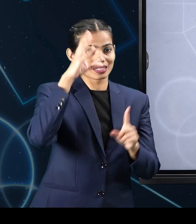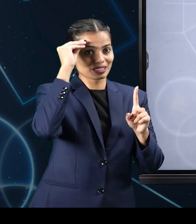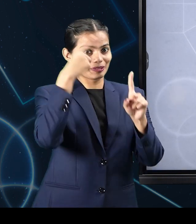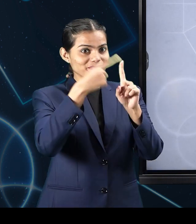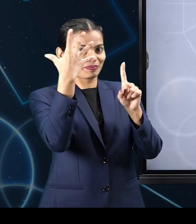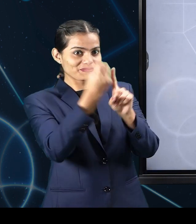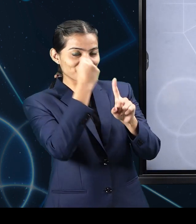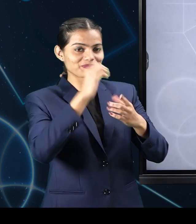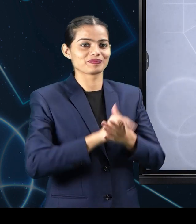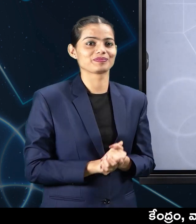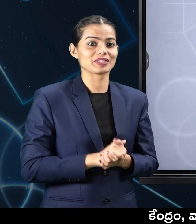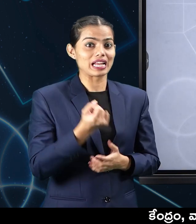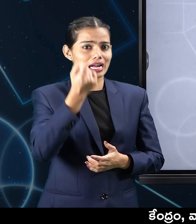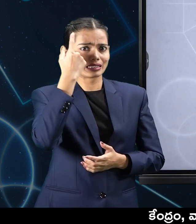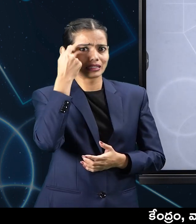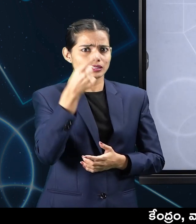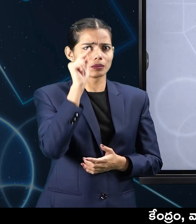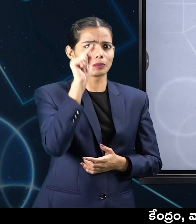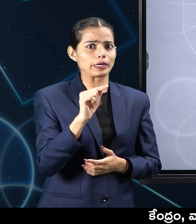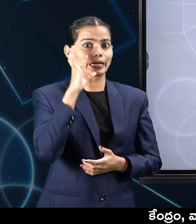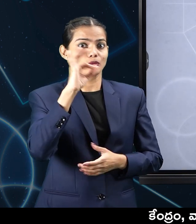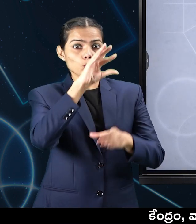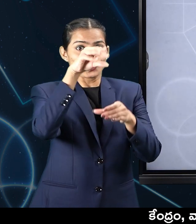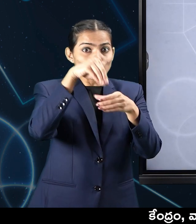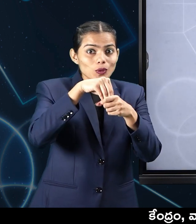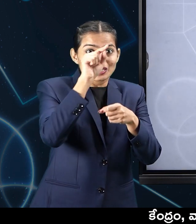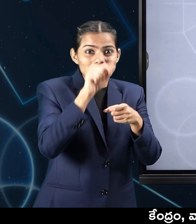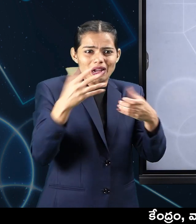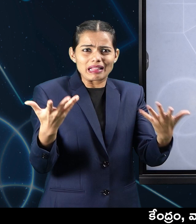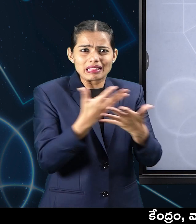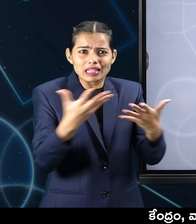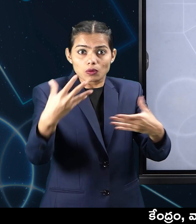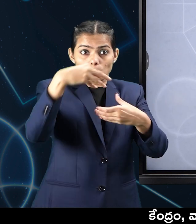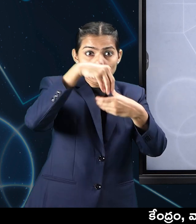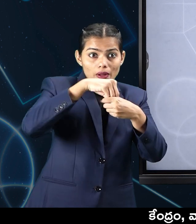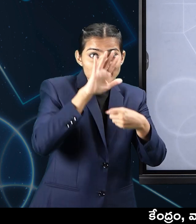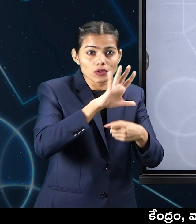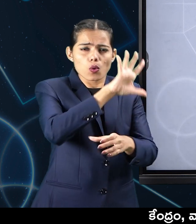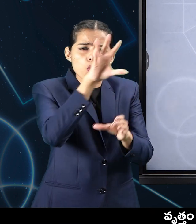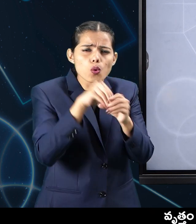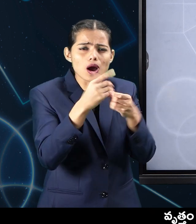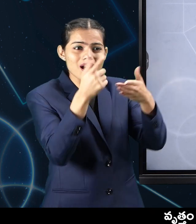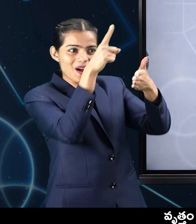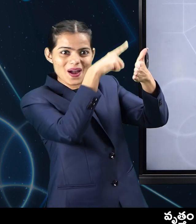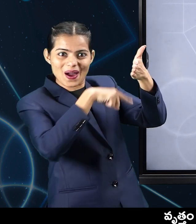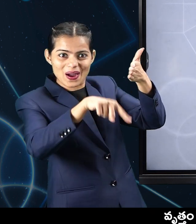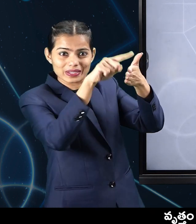అభ్యాస ఫలితాలు. కేంద్రం, వ్యాసార్థం, వ్యాసం మరియు చుట్టుకొలతతో సహా వృత్తం యొక్క ముఖ్య